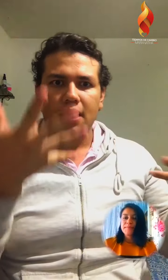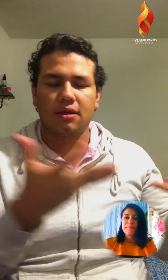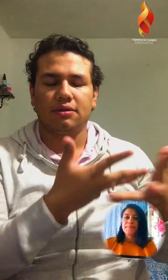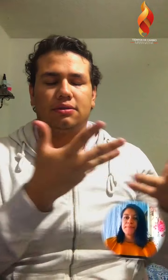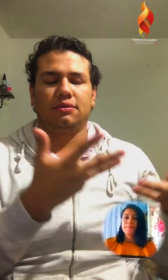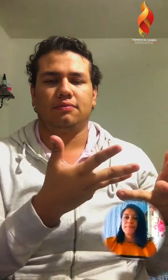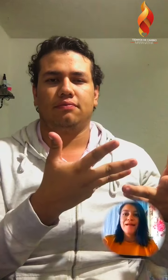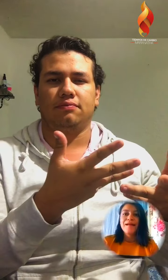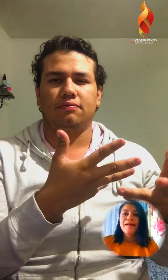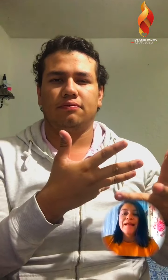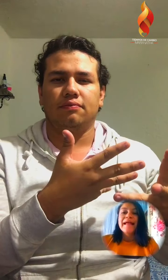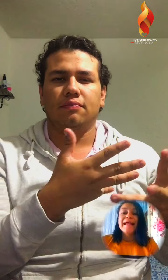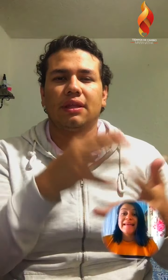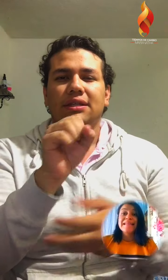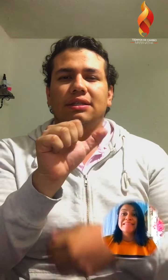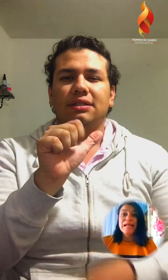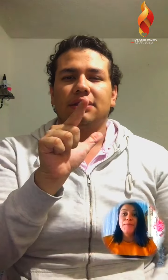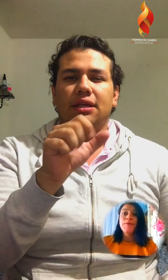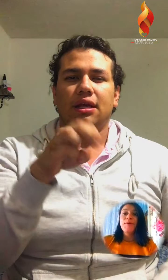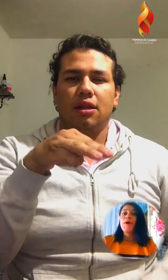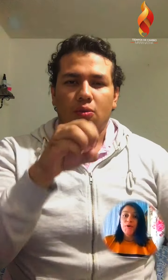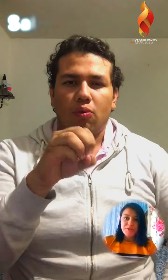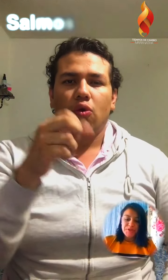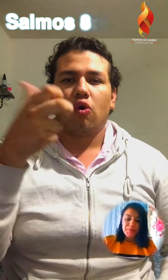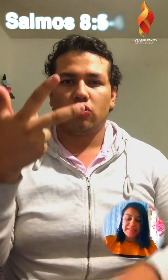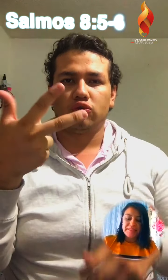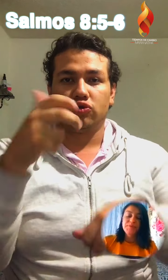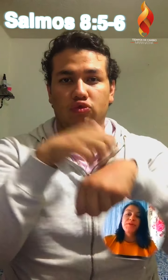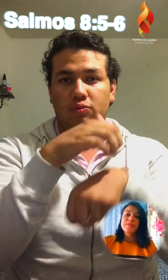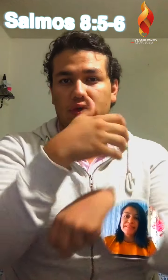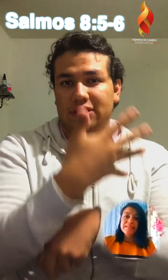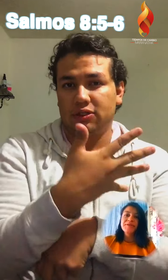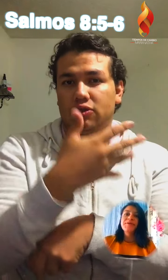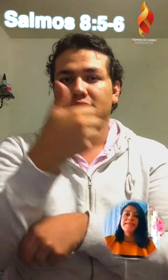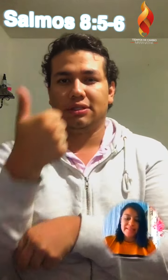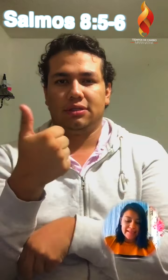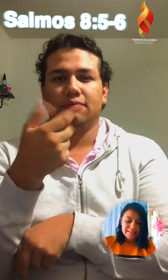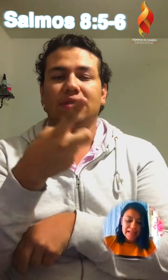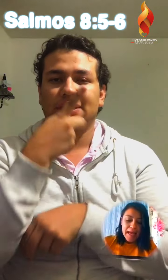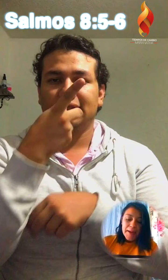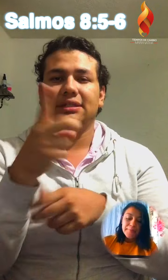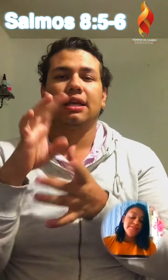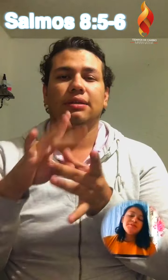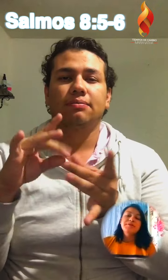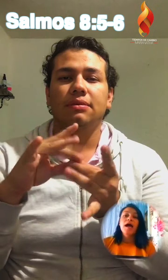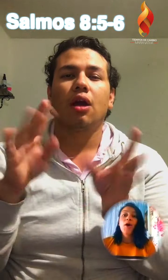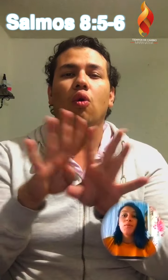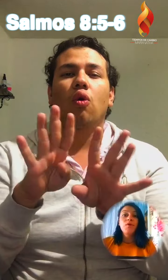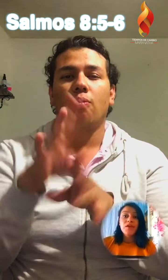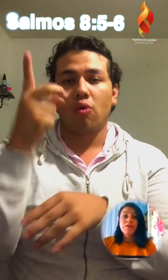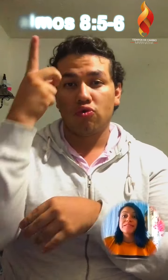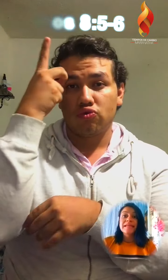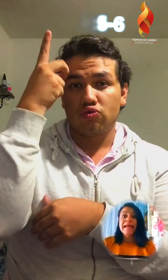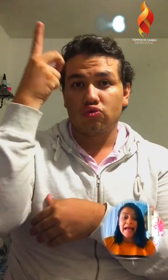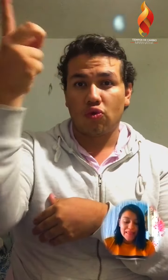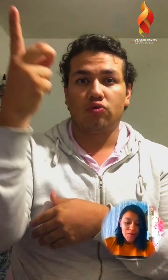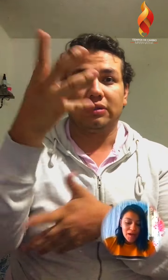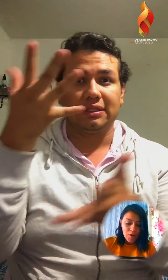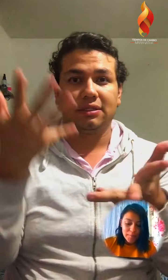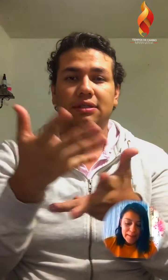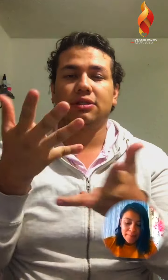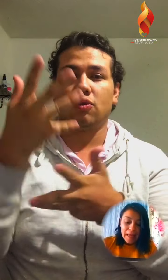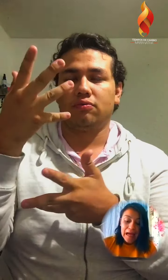creación. En el Salmo 8, versículo 5 y 6, menciona cómo Dios,